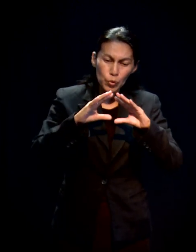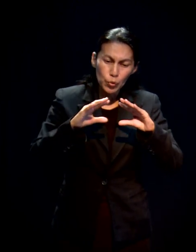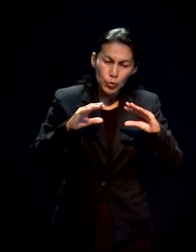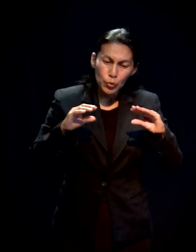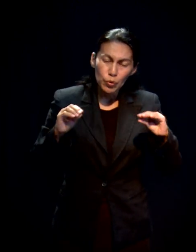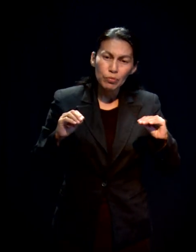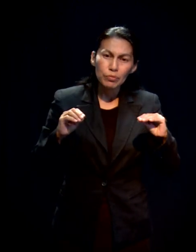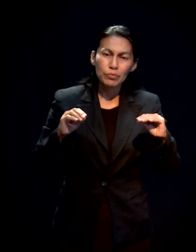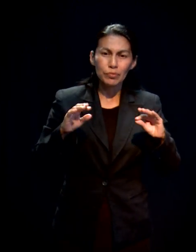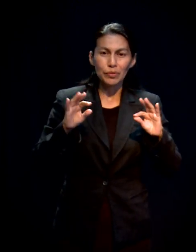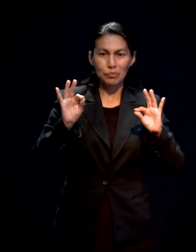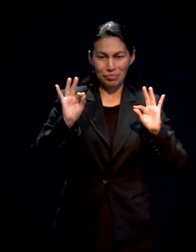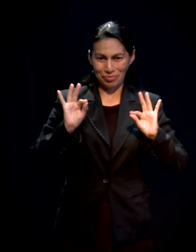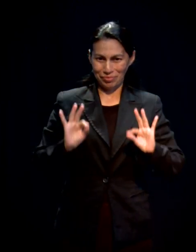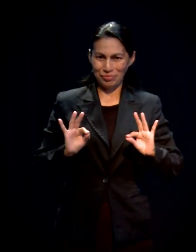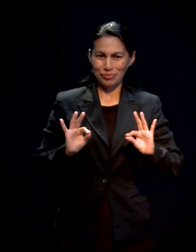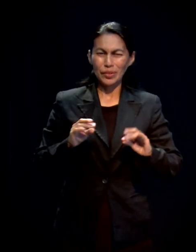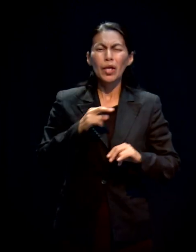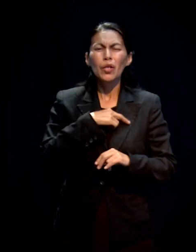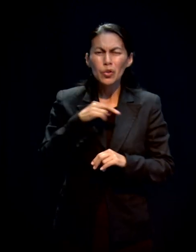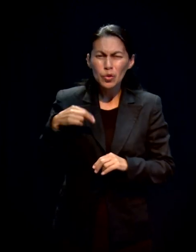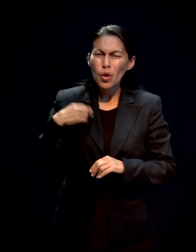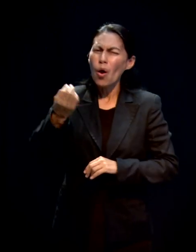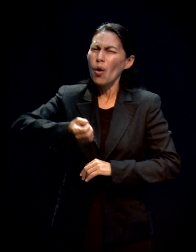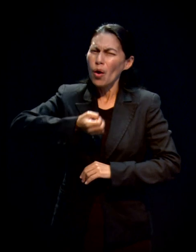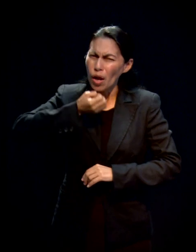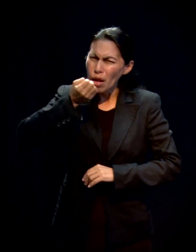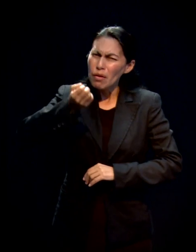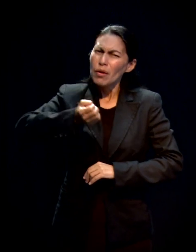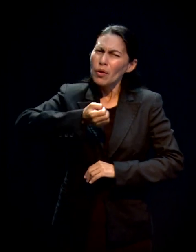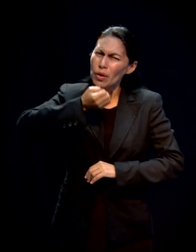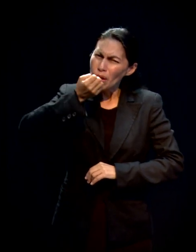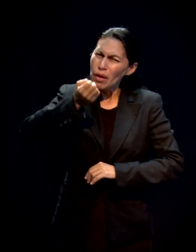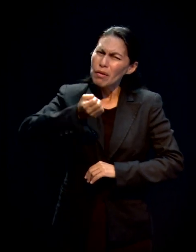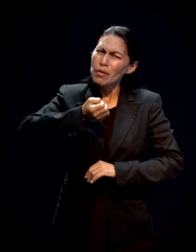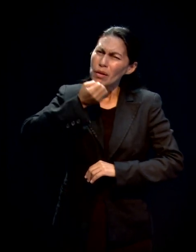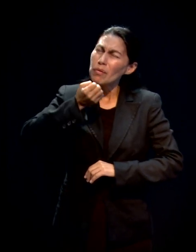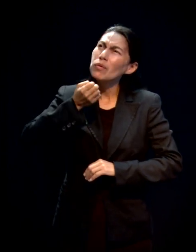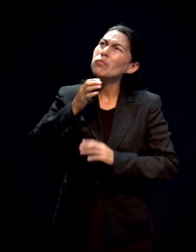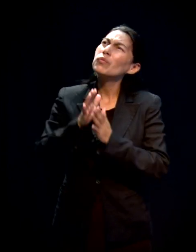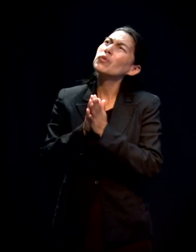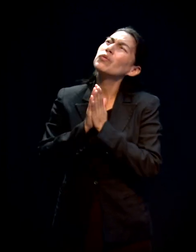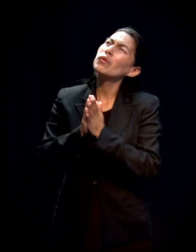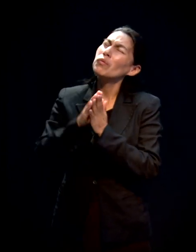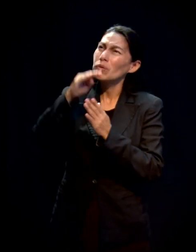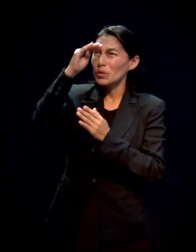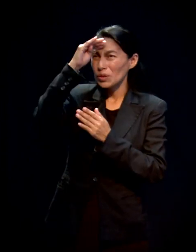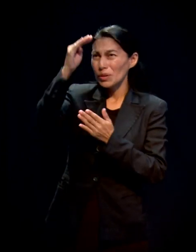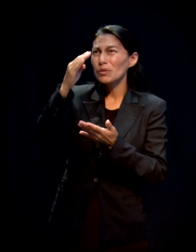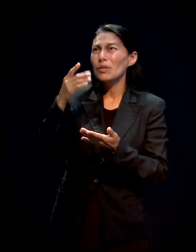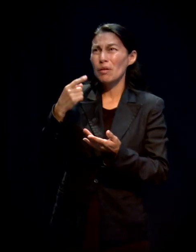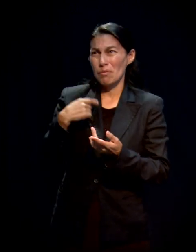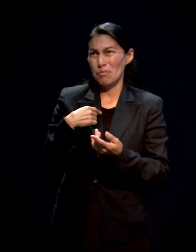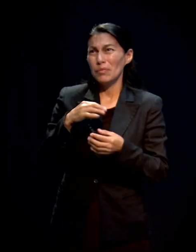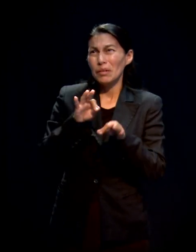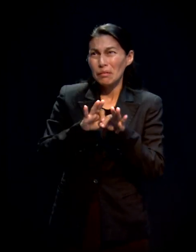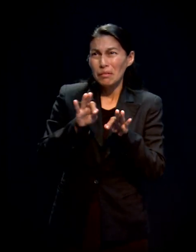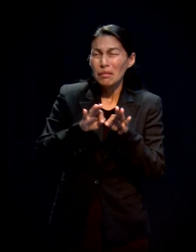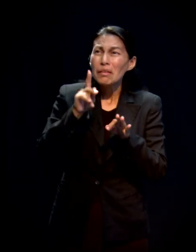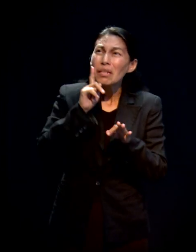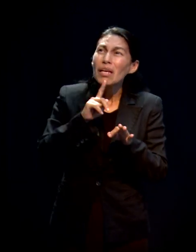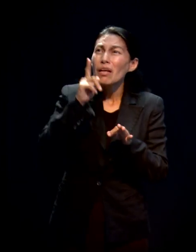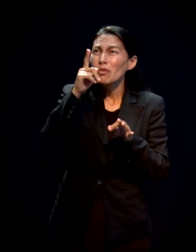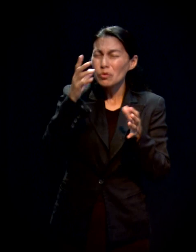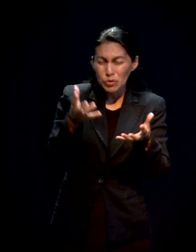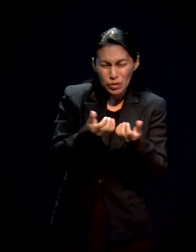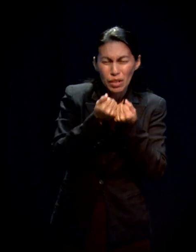noche nosotros ahora vamos constantemente pidiéndole la sanidad si es posible que a